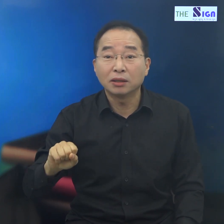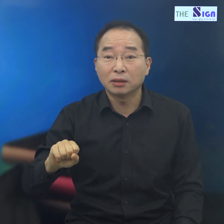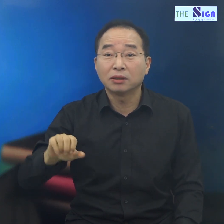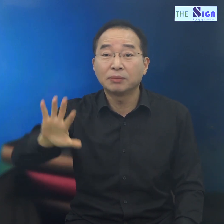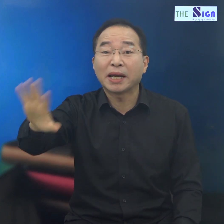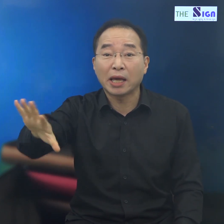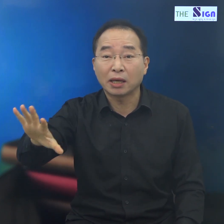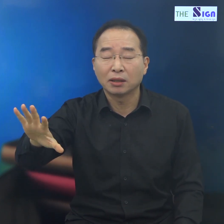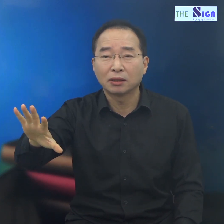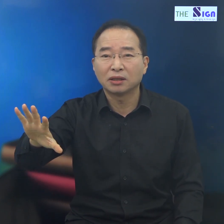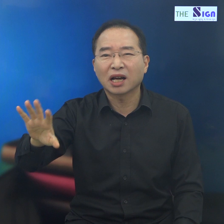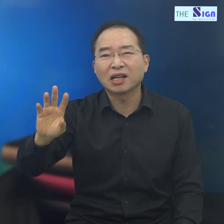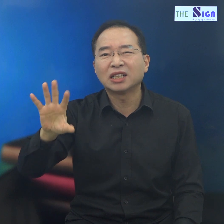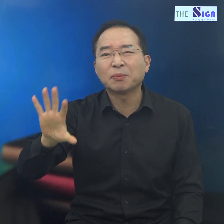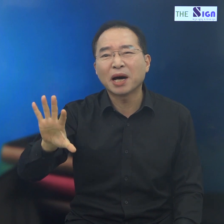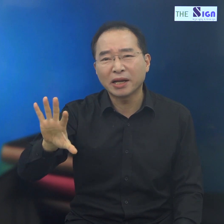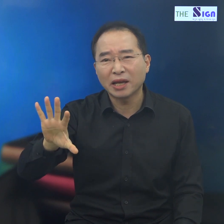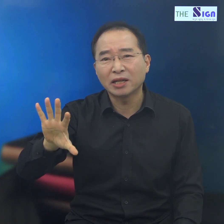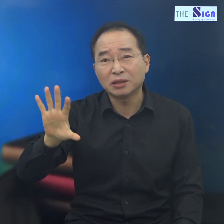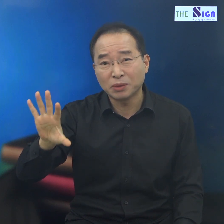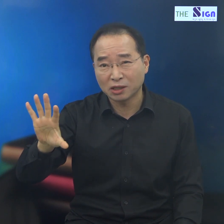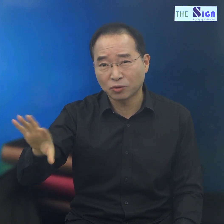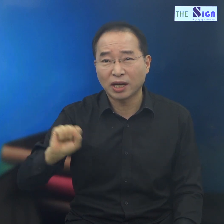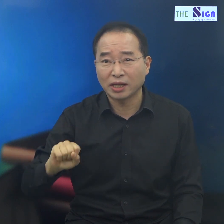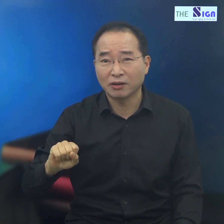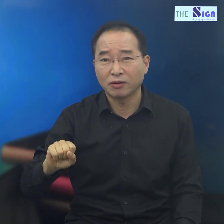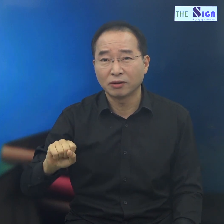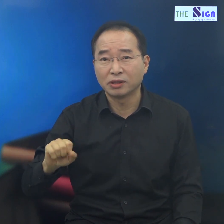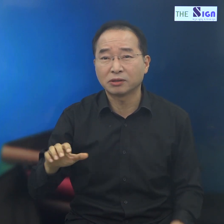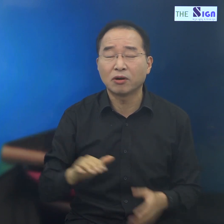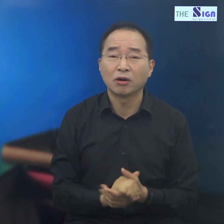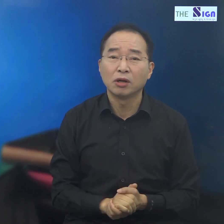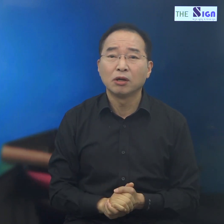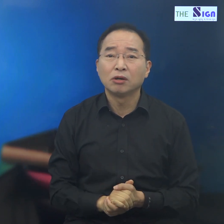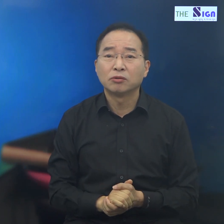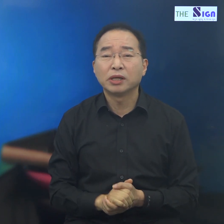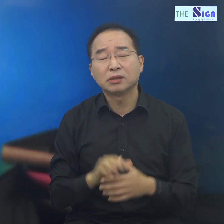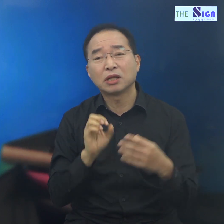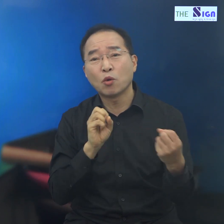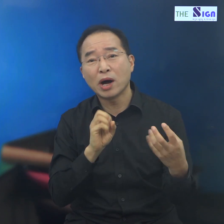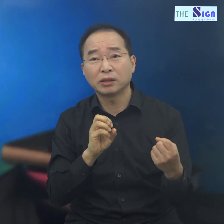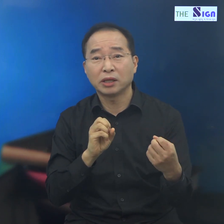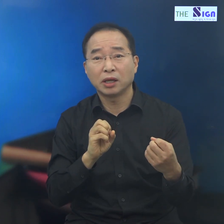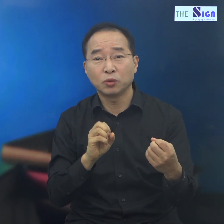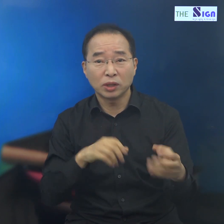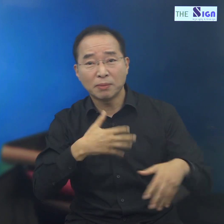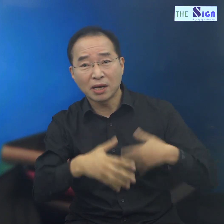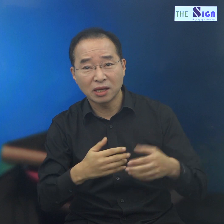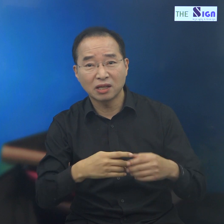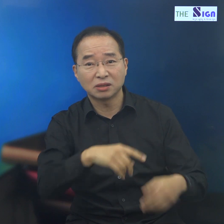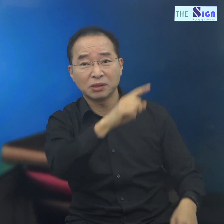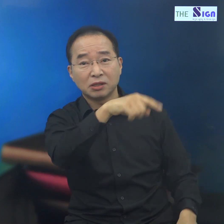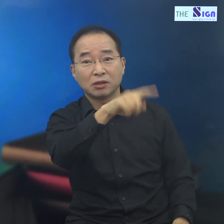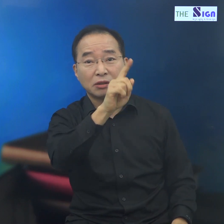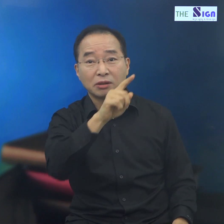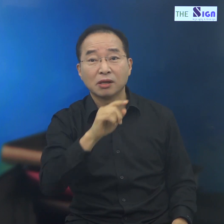맞대니까 그만해, 약간 그만의 의미가 좀 강해요. 그래서 우리 이제 대화할 때 농이 막 얘기했으면 이걸